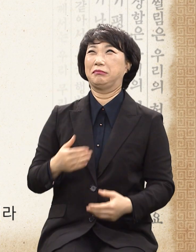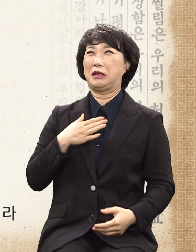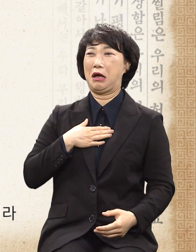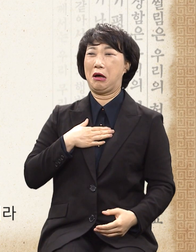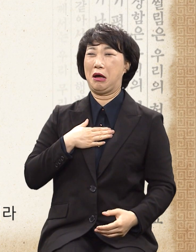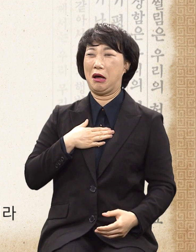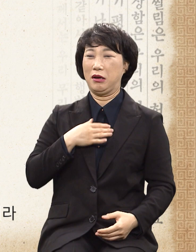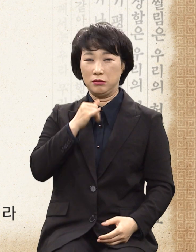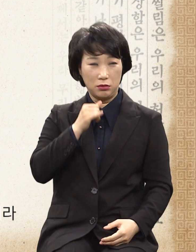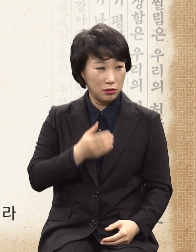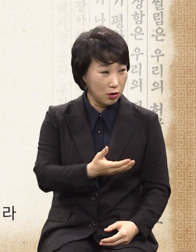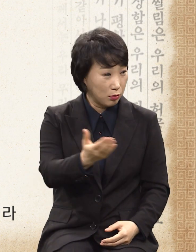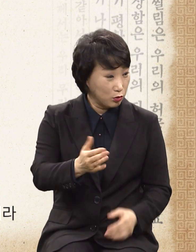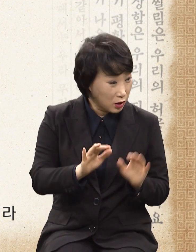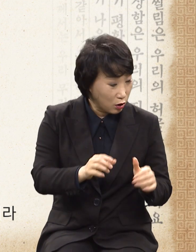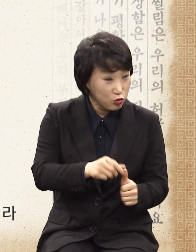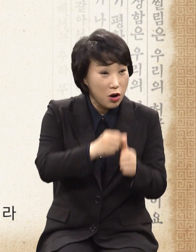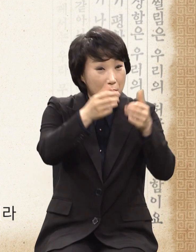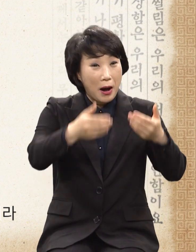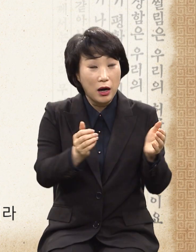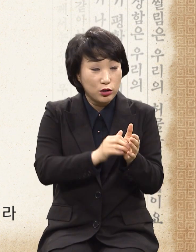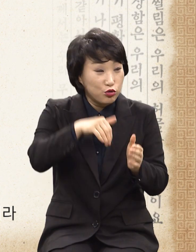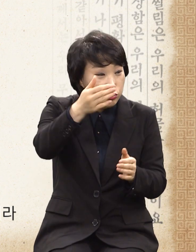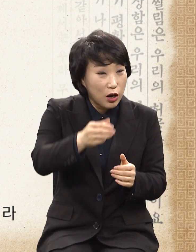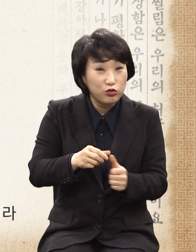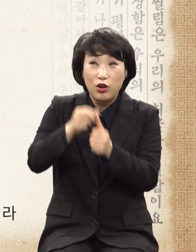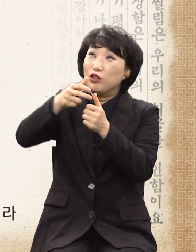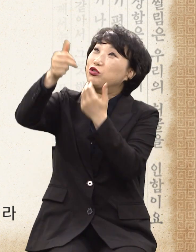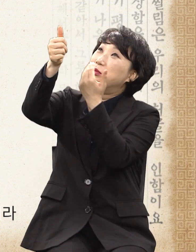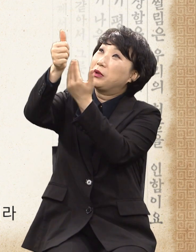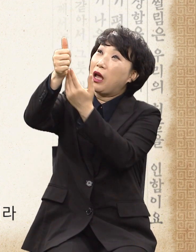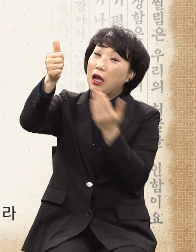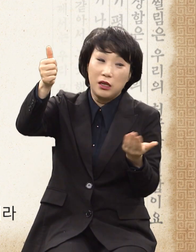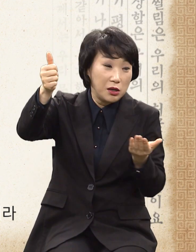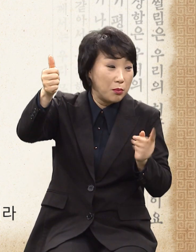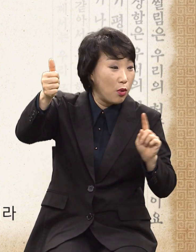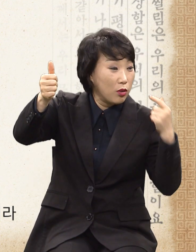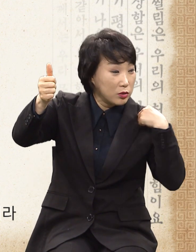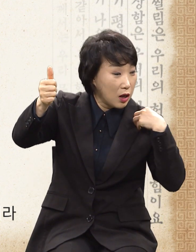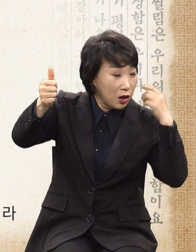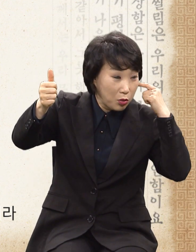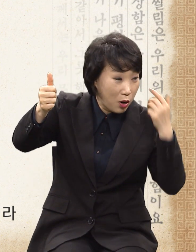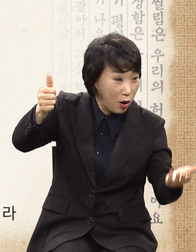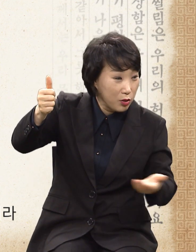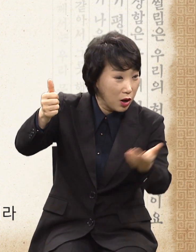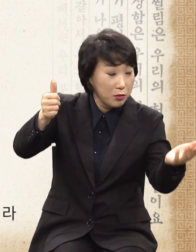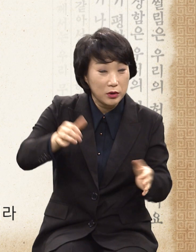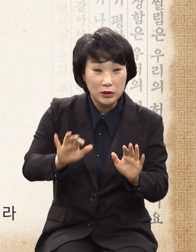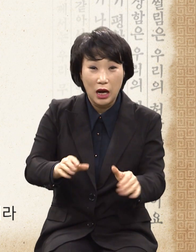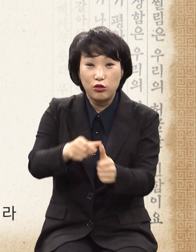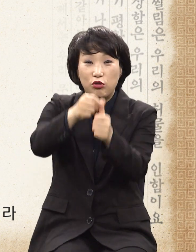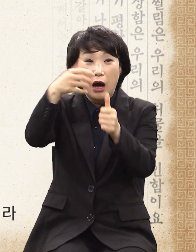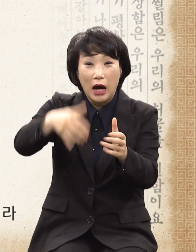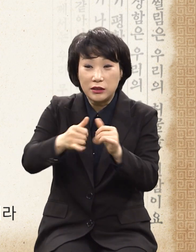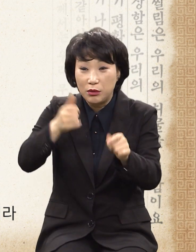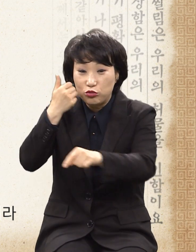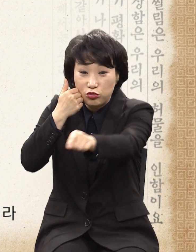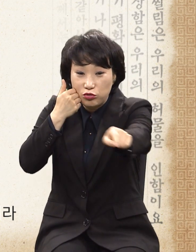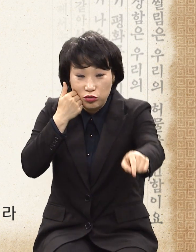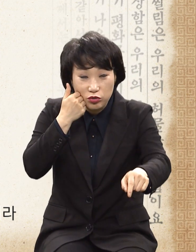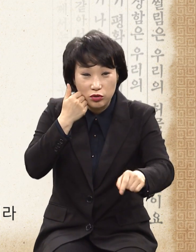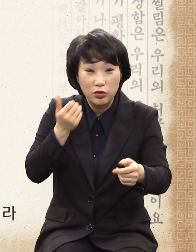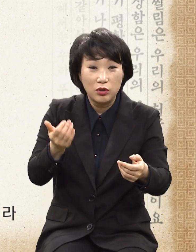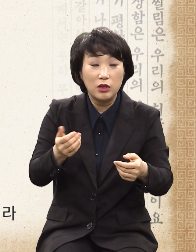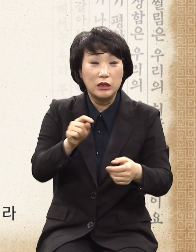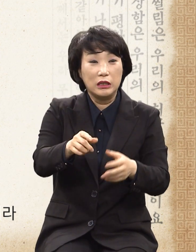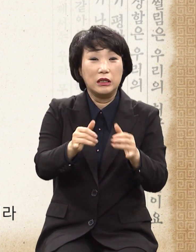구원받았습니다. 구원받았으면 구원주 주님을 향해서 무엇하며 구원받지 못한 영혼들을 향해서 내가